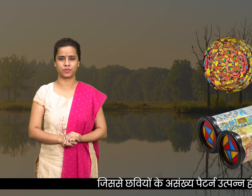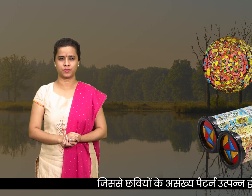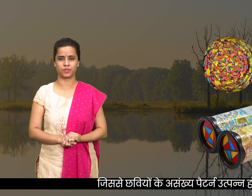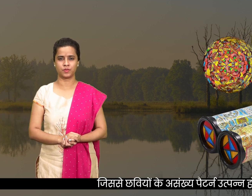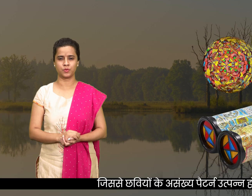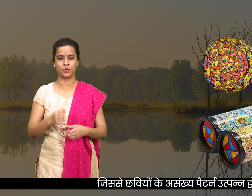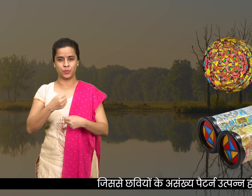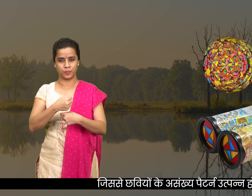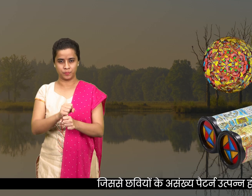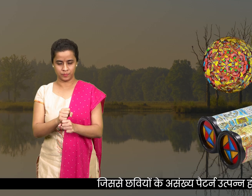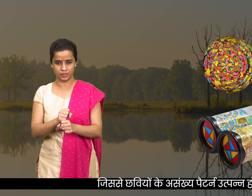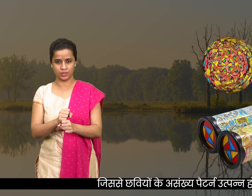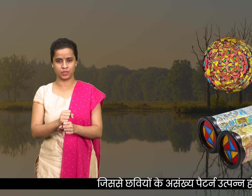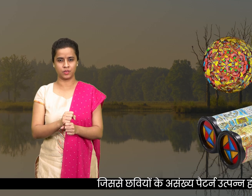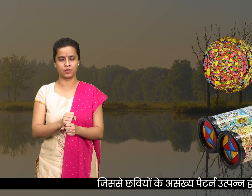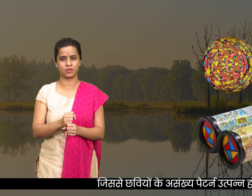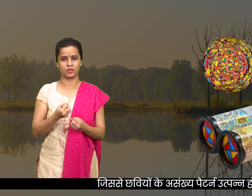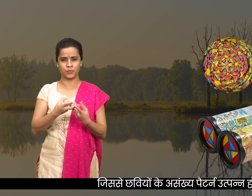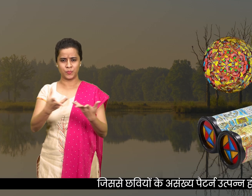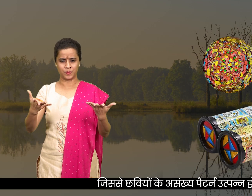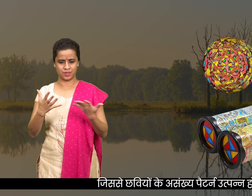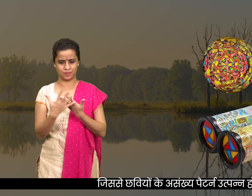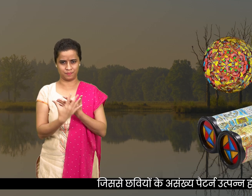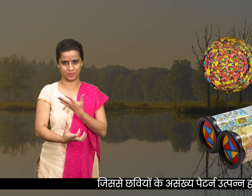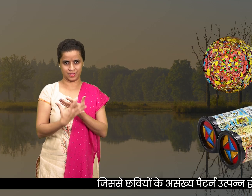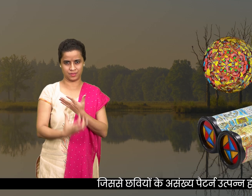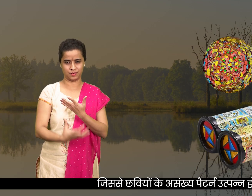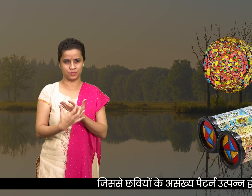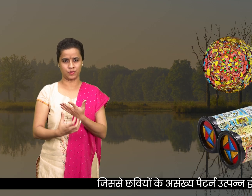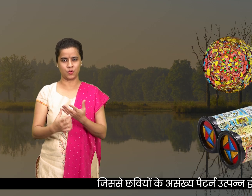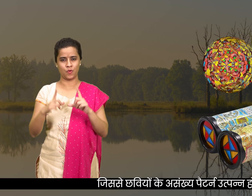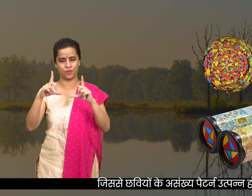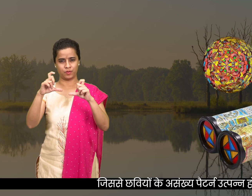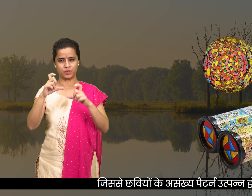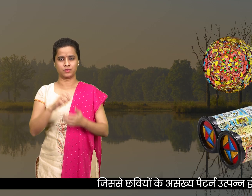जिससे छवियों के असंख्य पैटर्न उत्पन्न होते हैं।